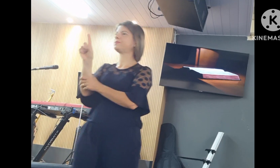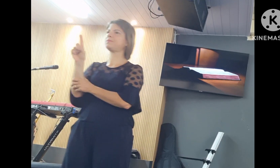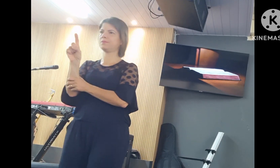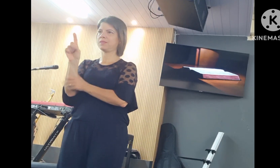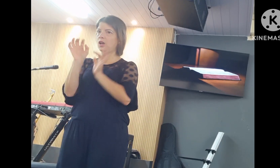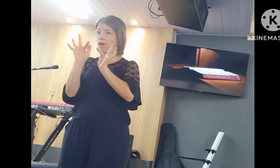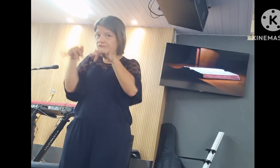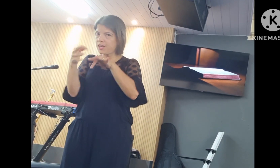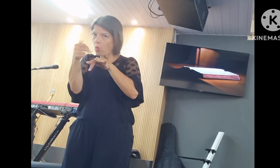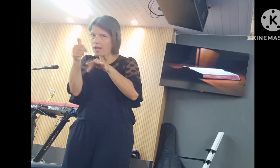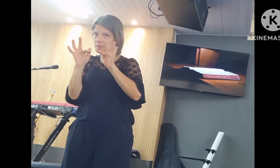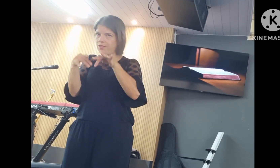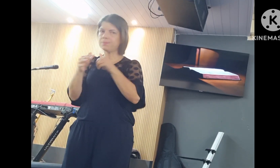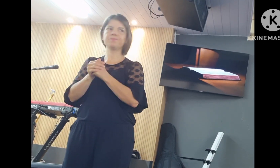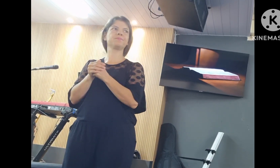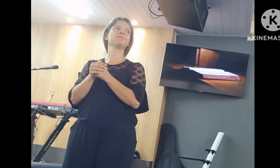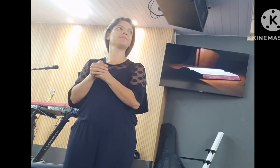nós temos que aprender,